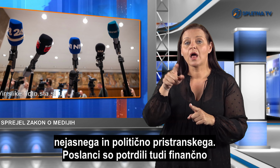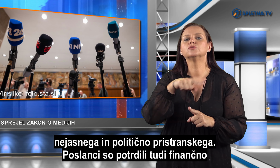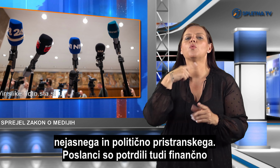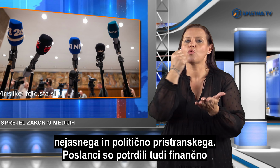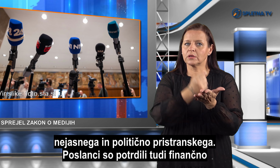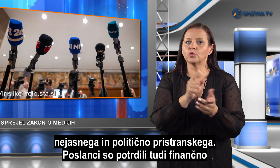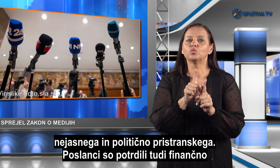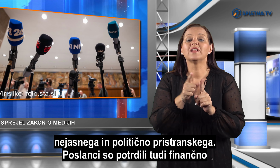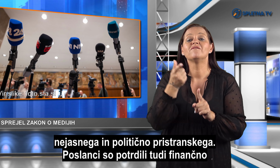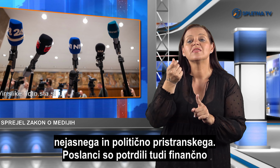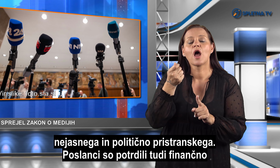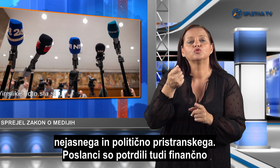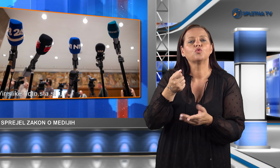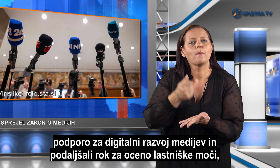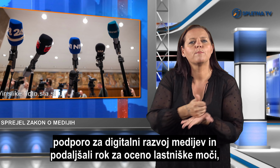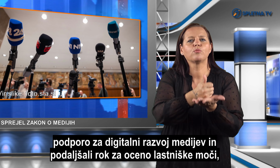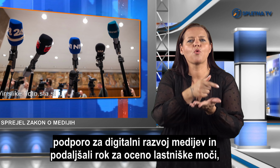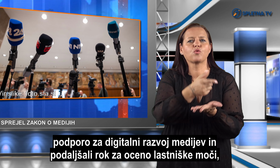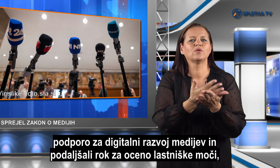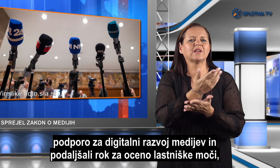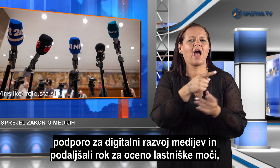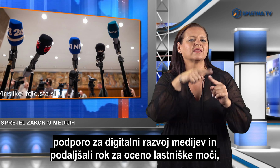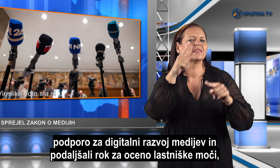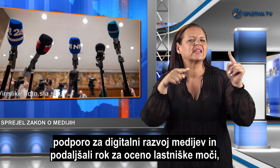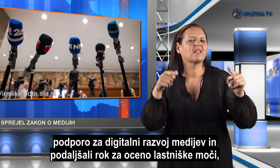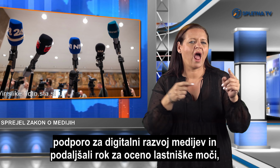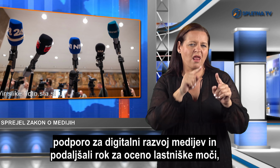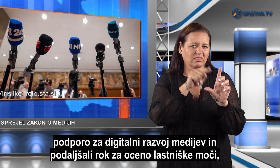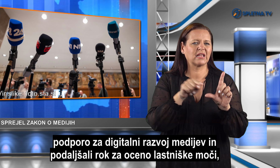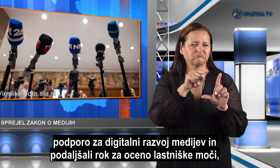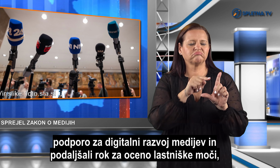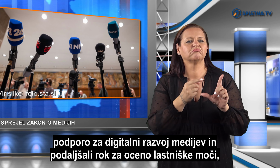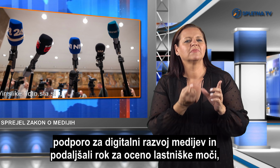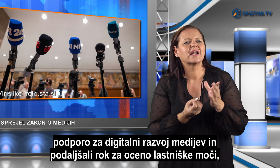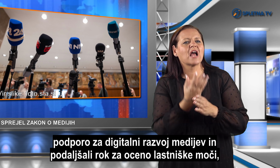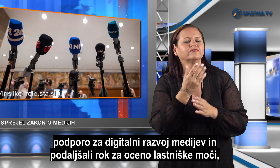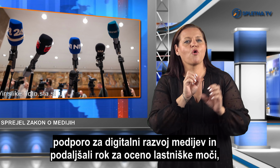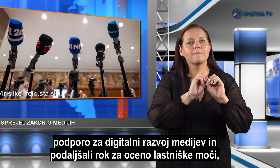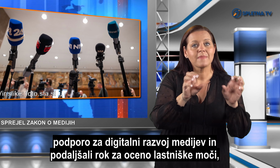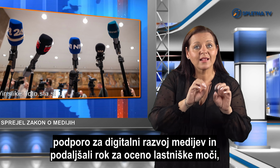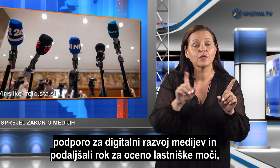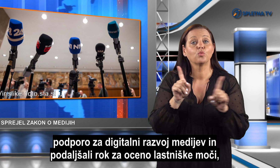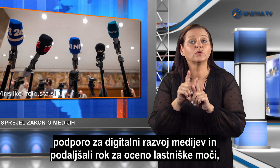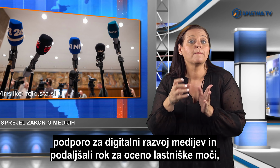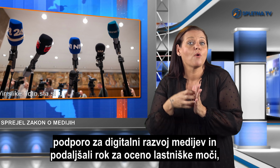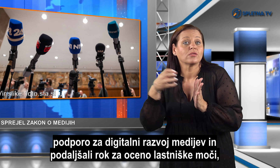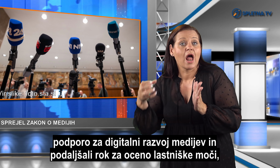Poslanci so potrdili tudi finančno podporo za digitalni razvoj medijev in podaljšali rok za oceno